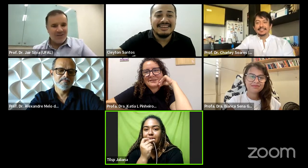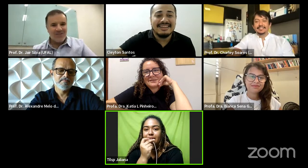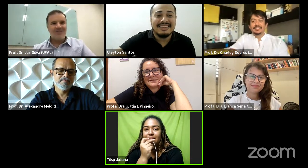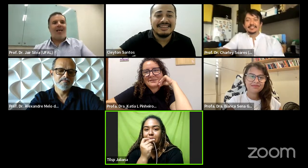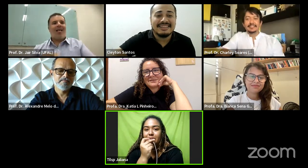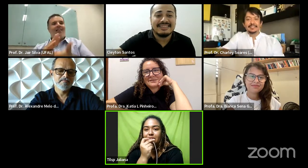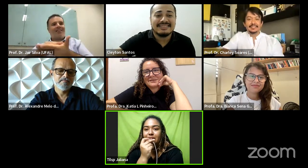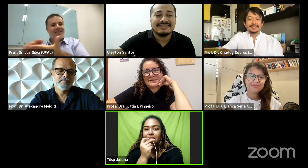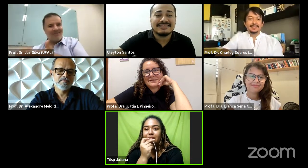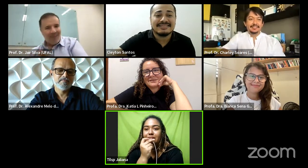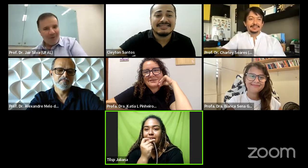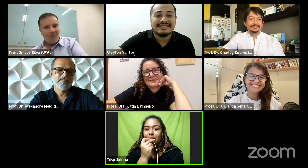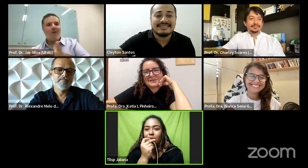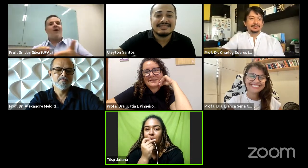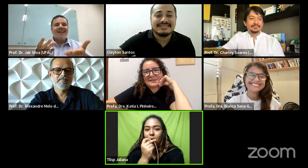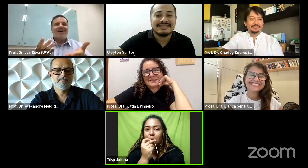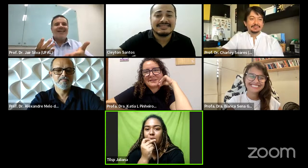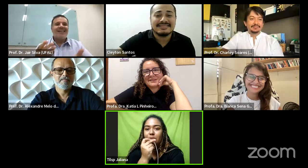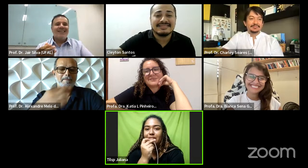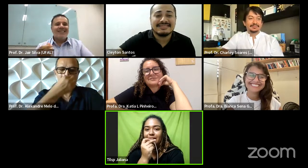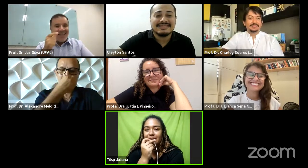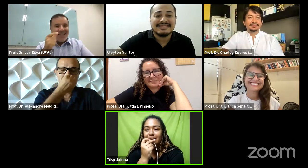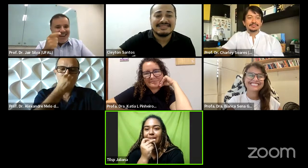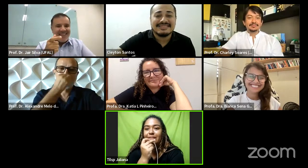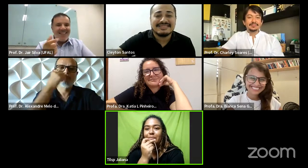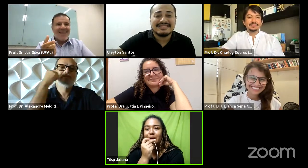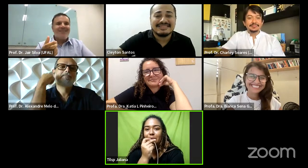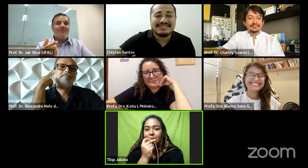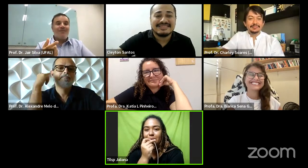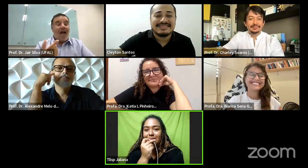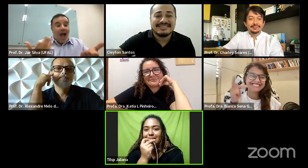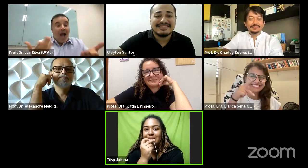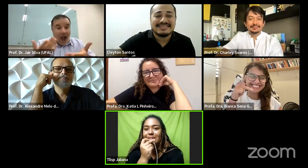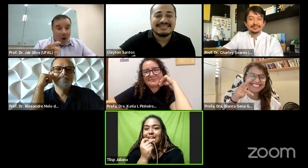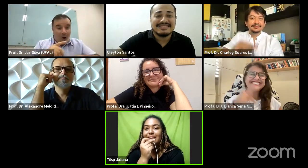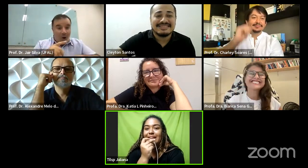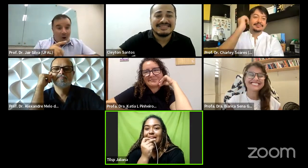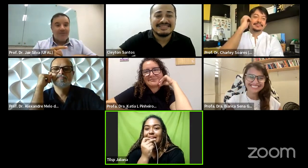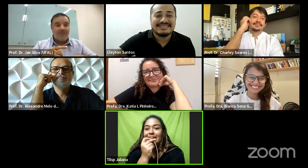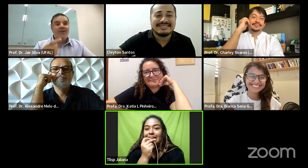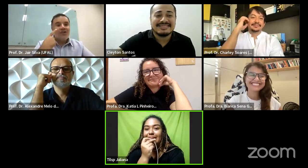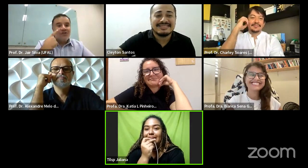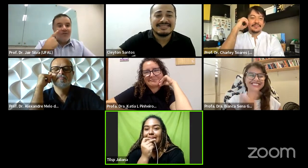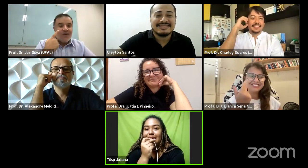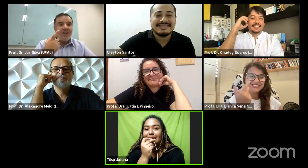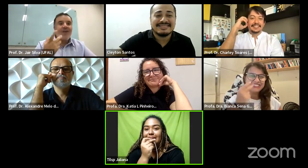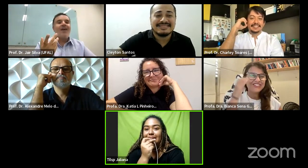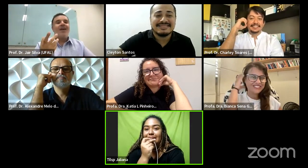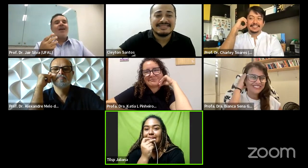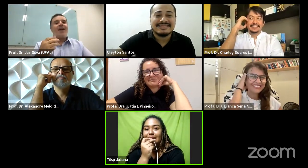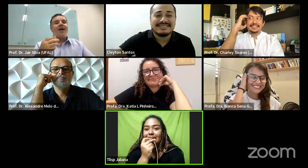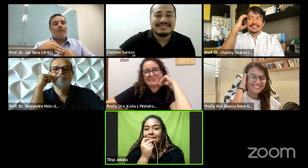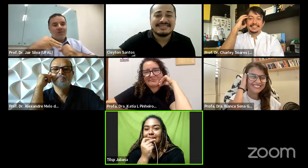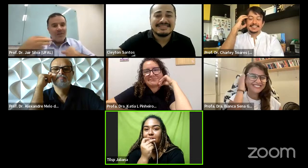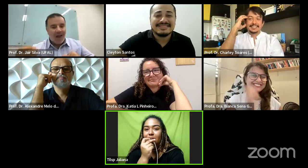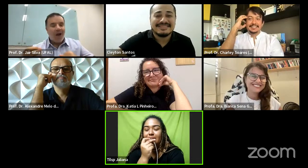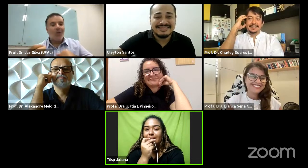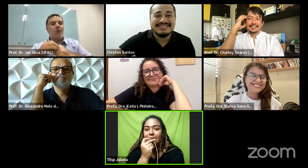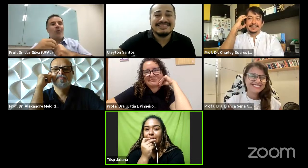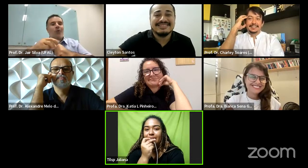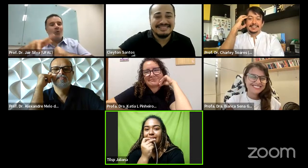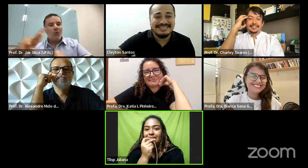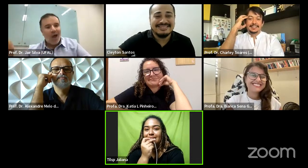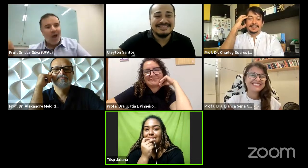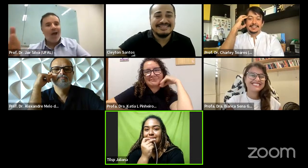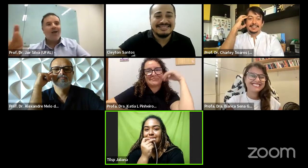a Bianca também esteve, né, no corpus, no inventário, trabalhou com isso. E